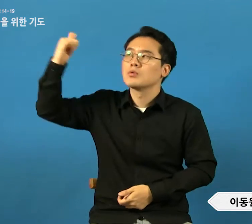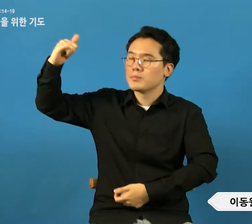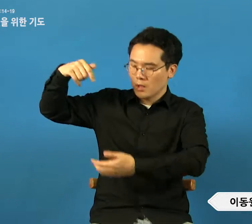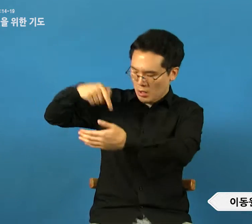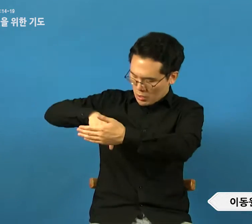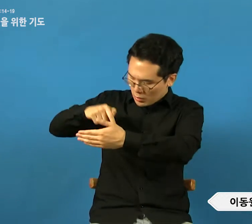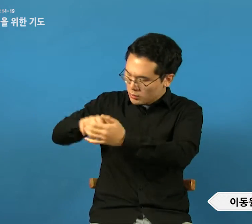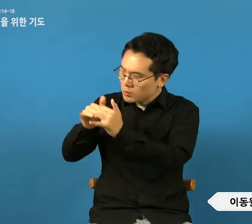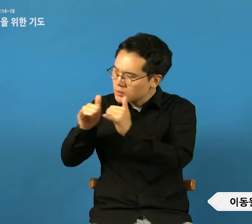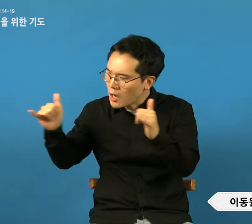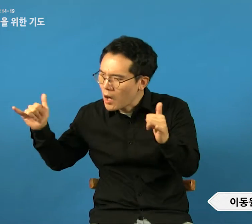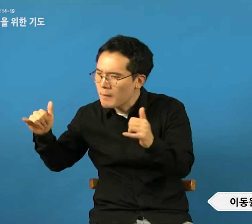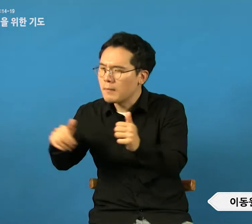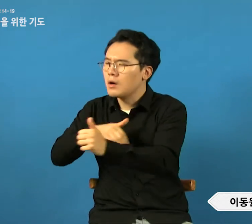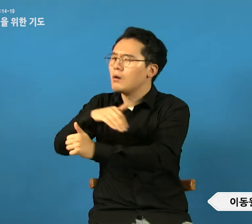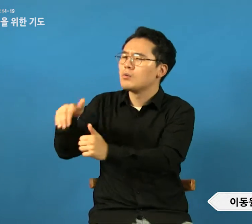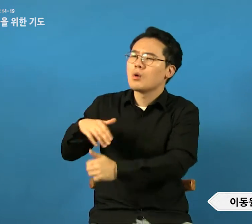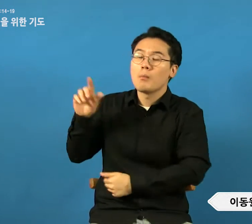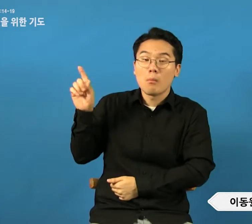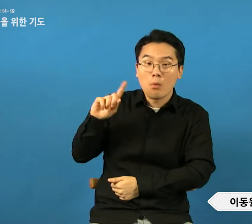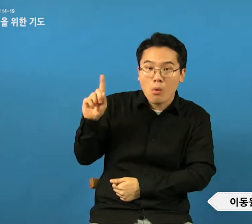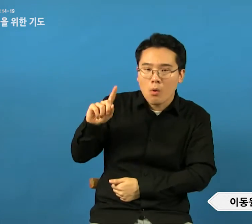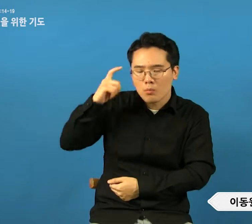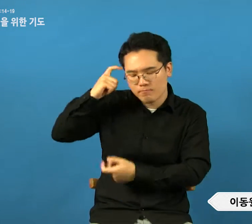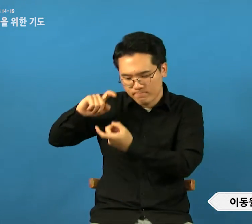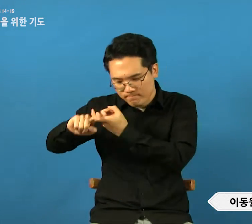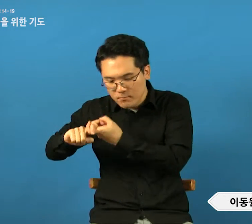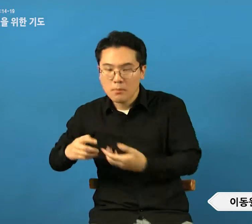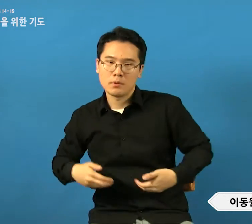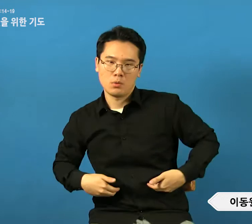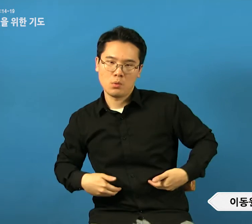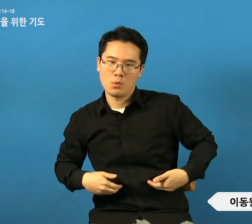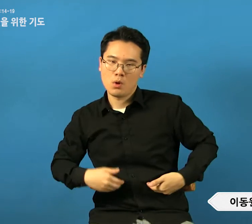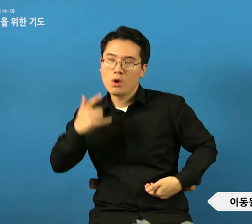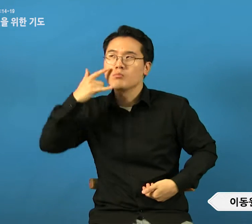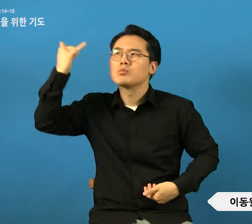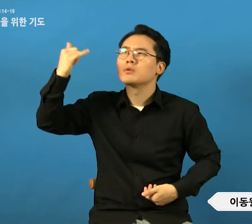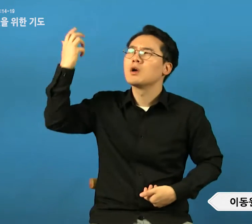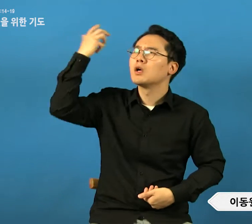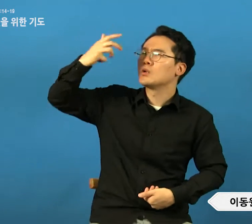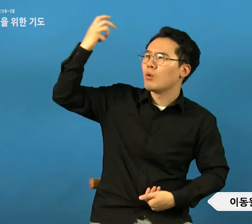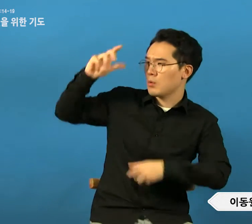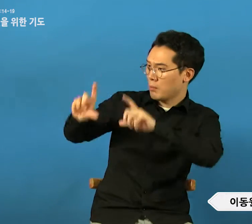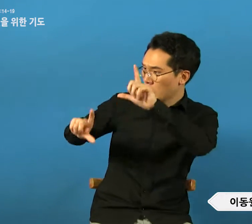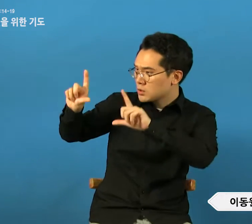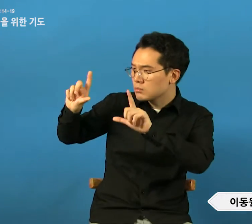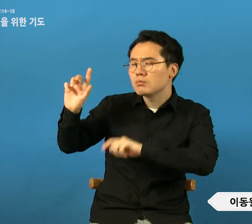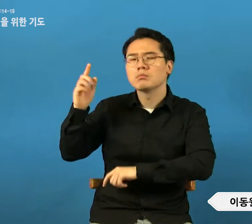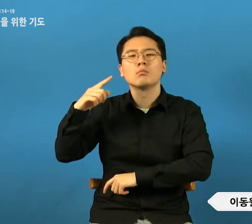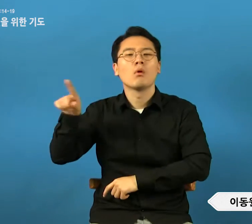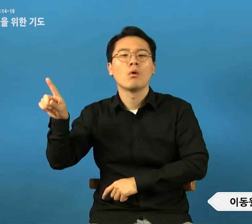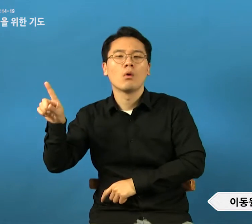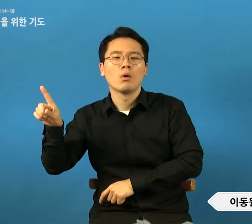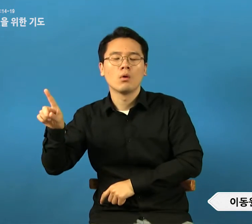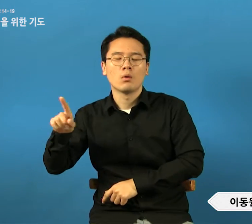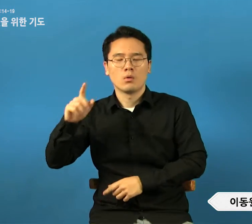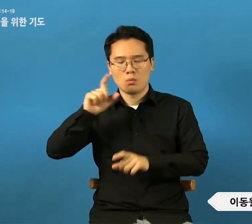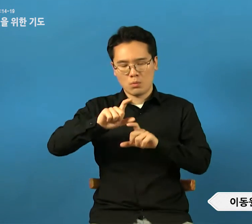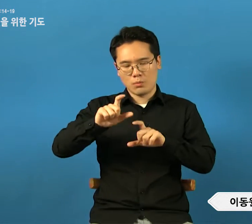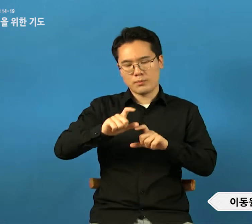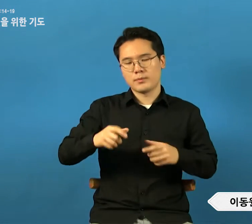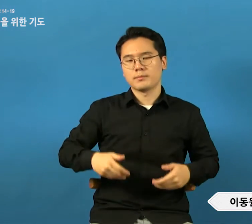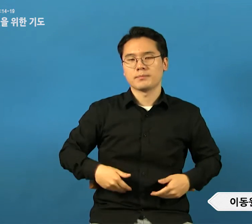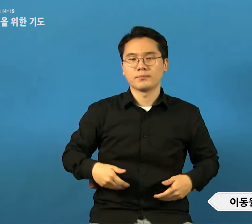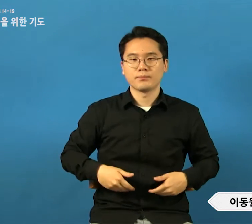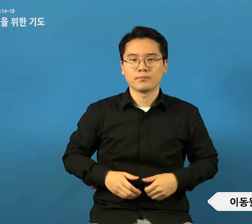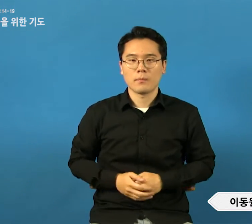형편일까요? 그들의 영혼의 상태는 어떤 상태일까요? 자, 그렇다면 오늘 우리가 묻고 싶은 중요한